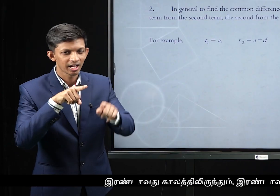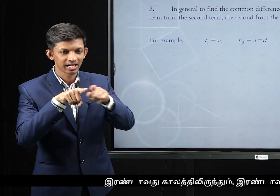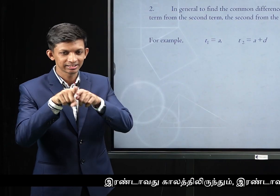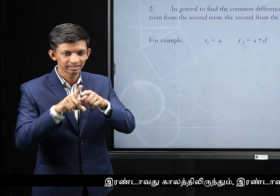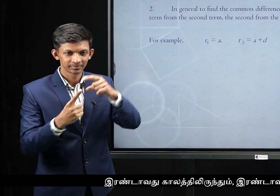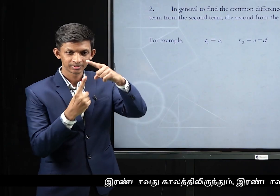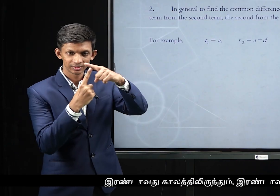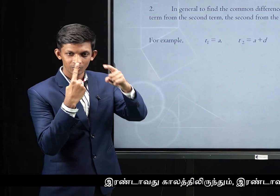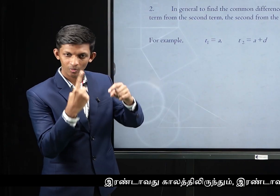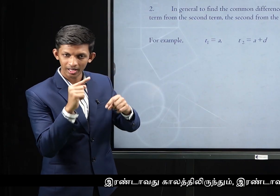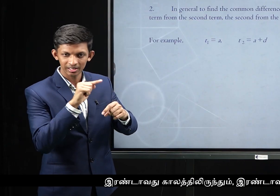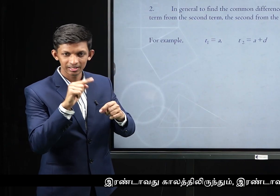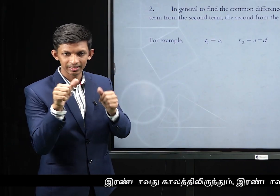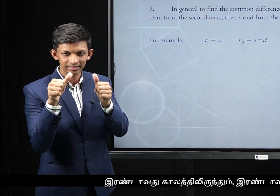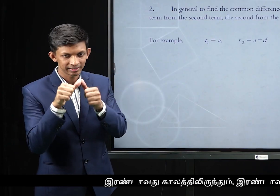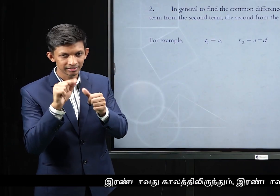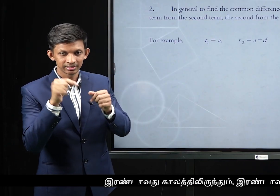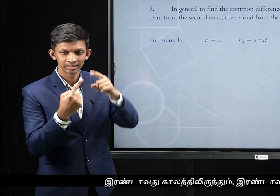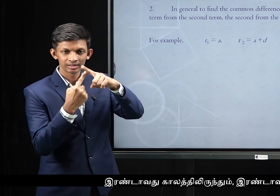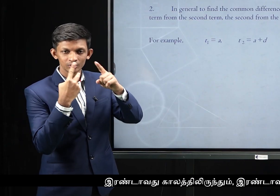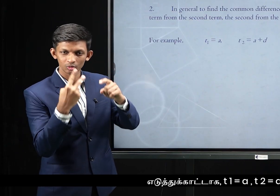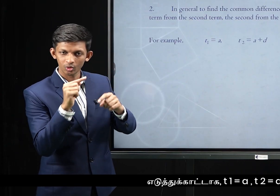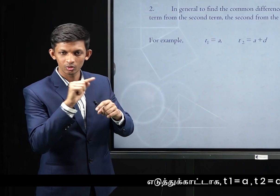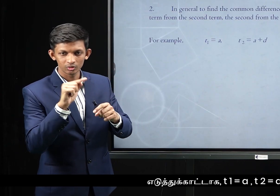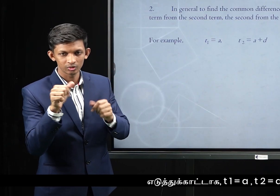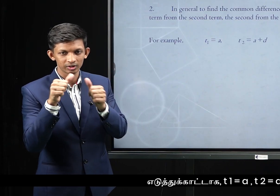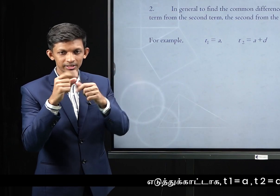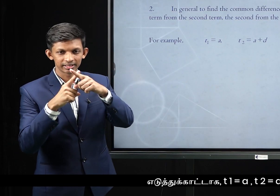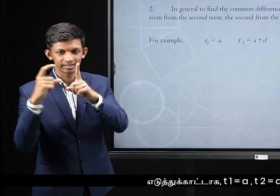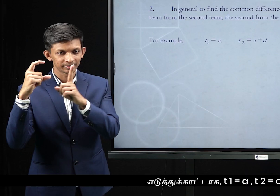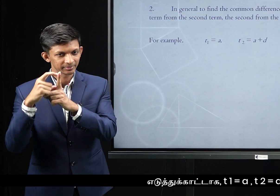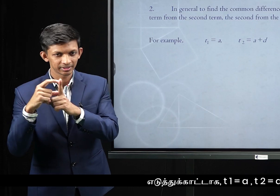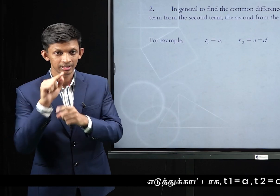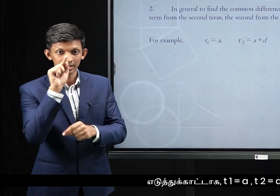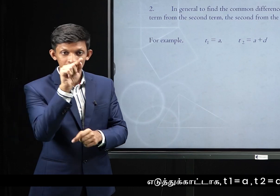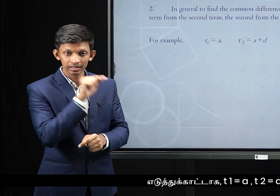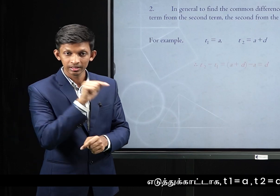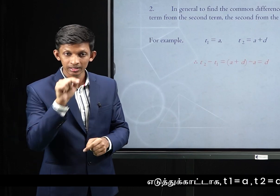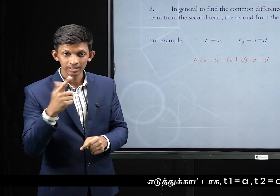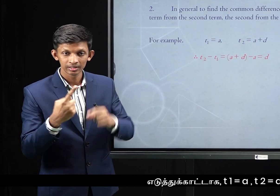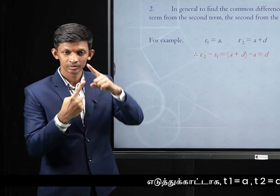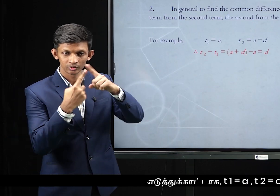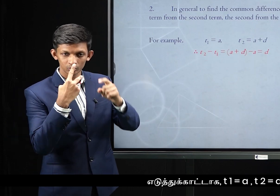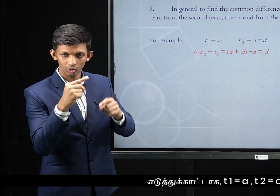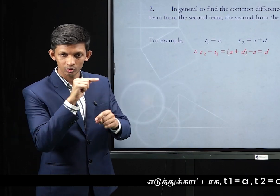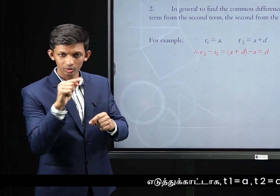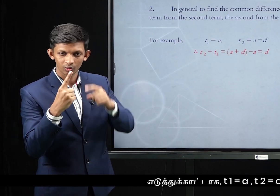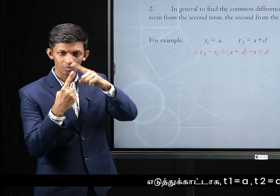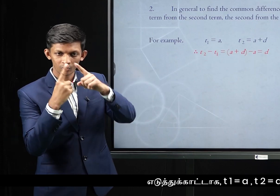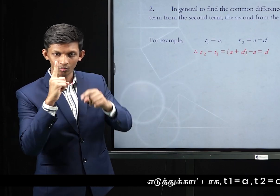காலத்திலிருந்தும் மற்றும் பலவற்றிலிருந்தும் கழிக்க வேண்டும். எடுத்துக்காட்டாக டி கீழ் இலக்கு 1 ஈடு ஏ, டி